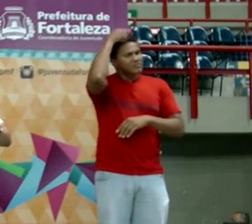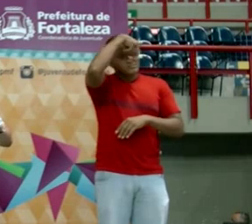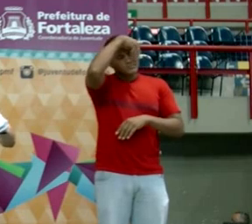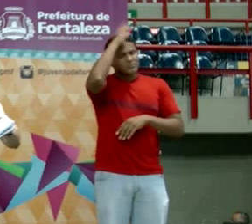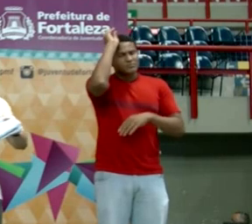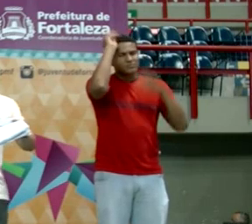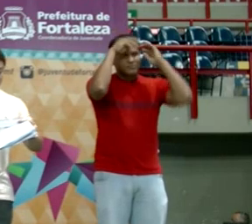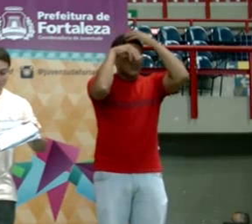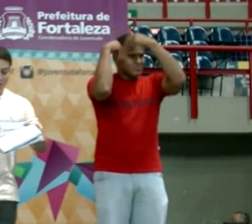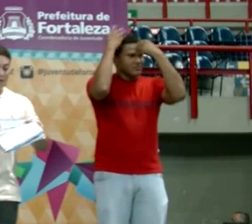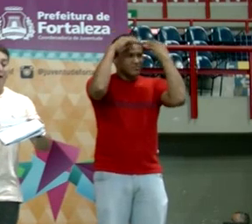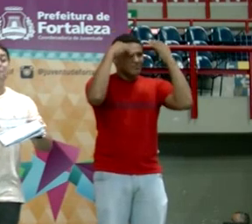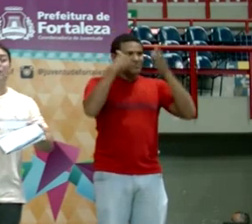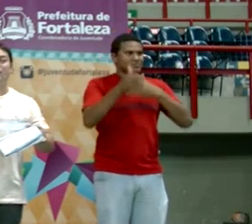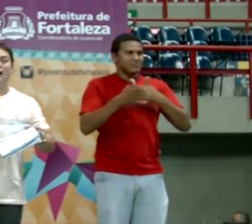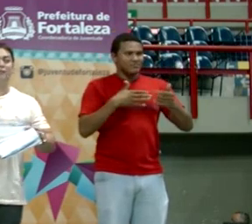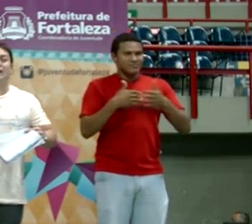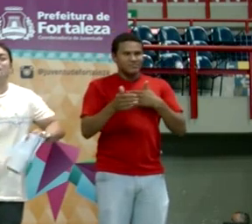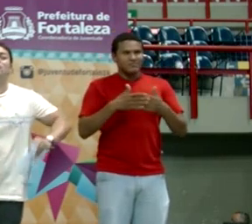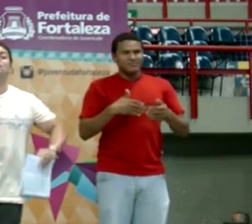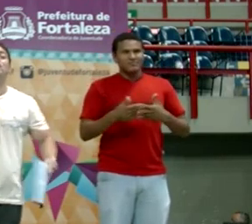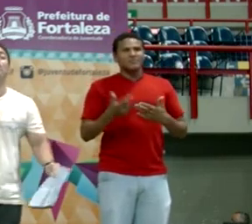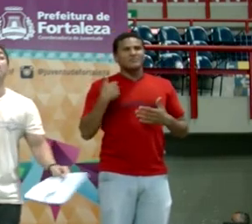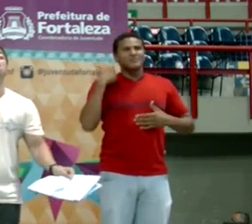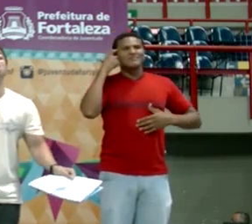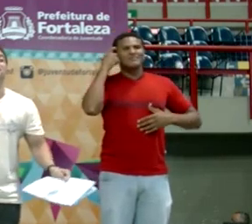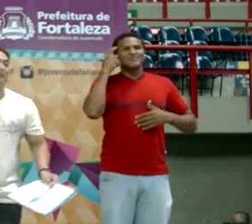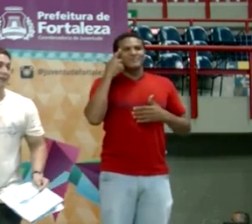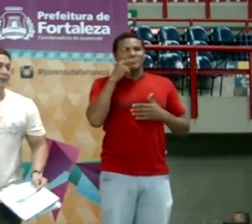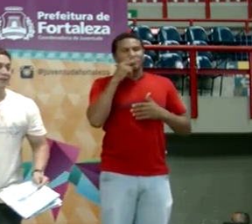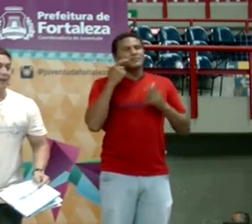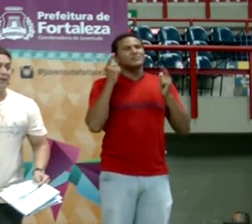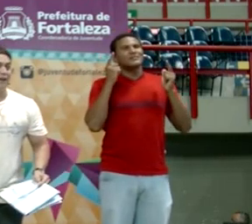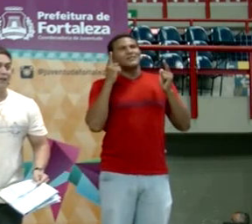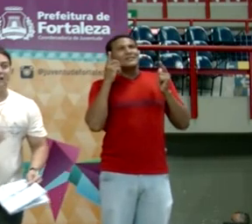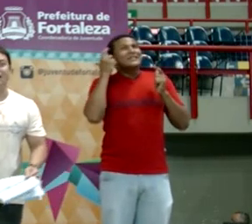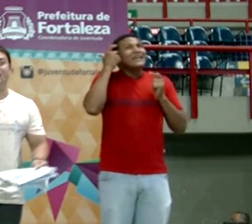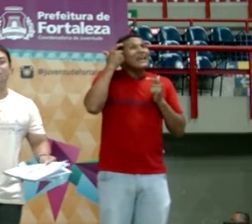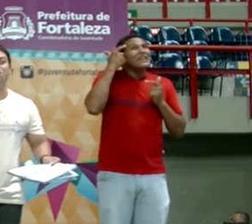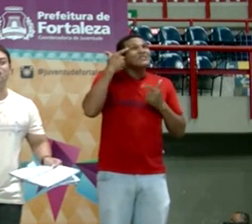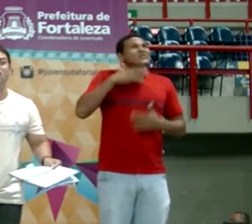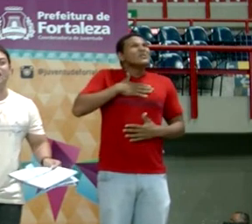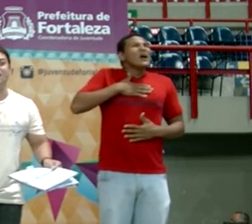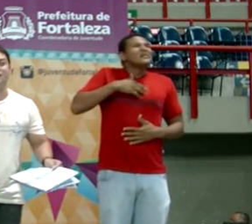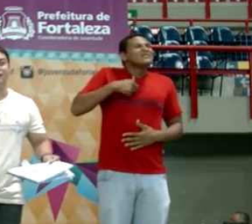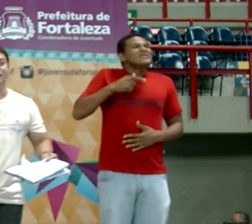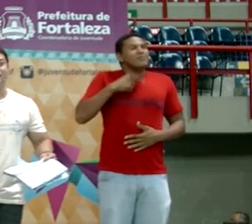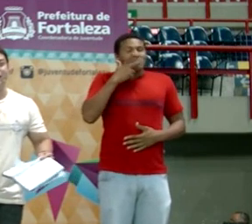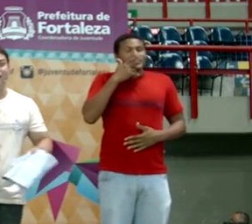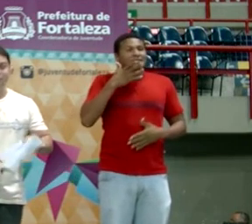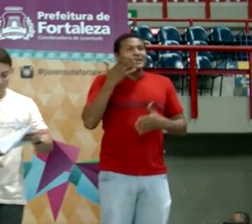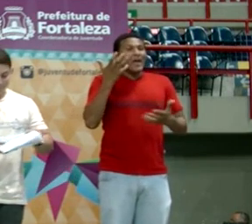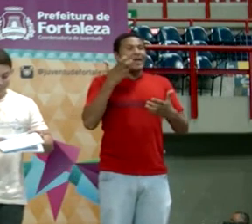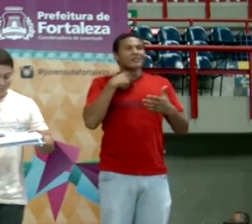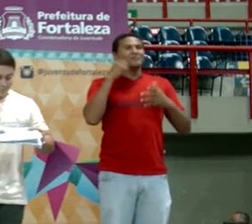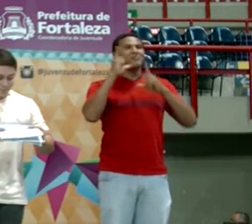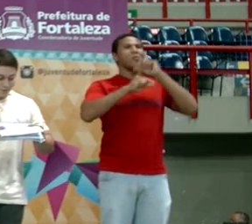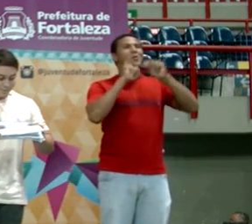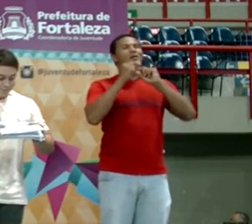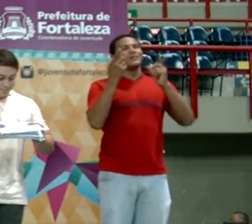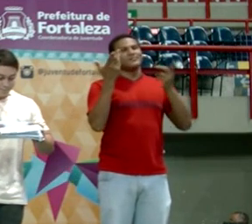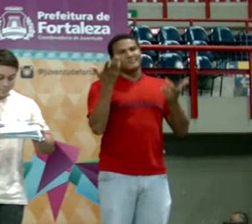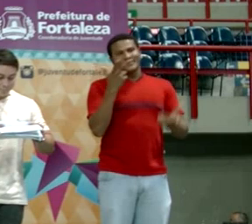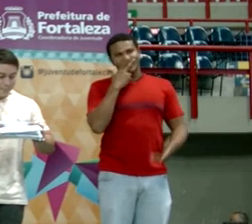que você quiser, bebê. Senão ele vai embora, ele já não tá muito me curtindo, tá certo? Já tá querendo fugir de casa, tá?